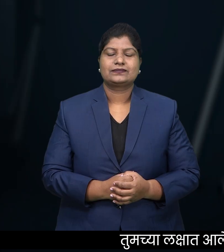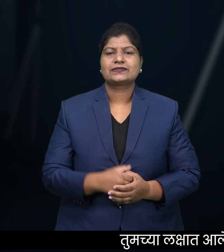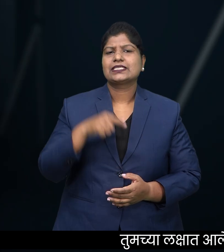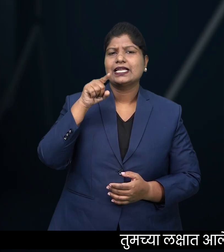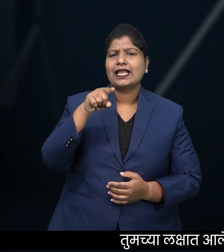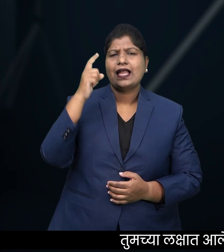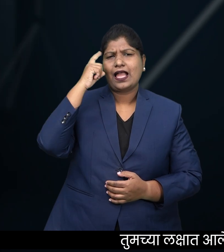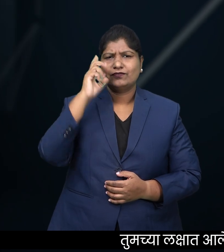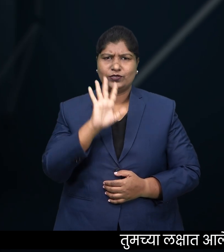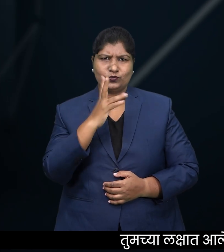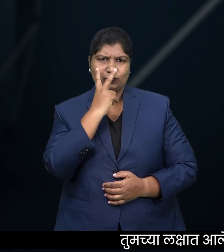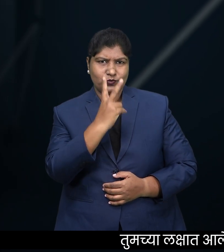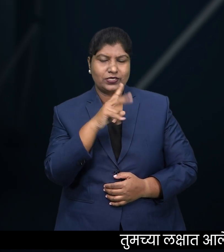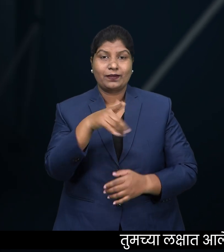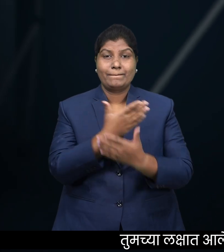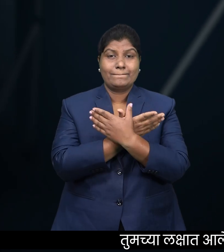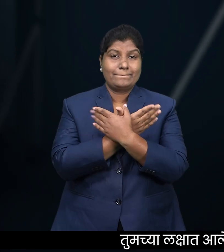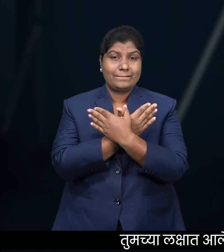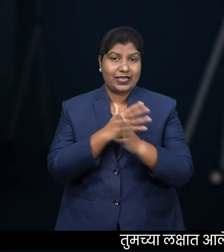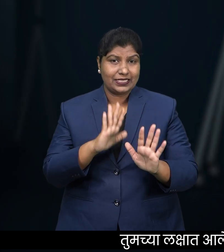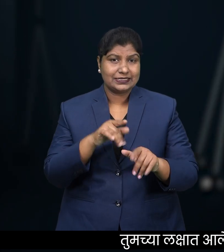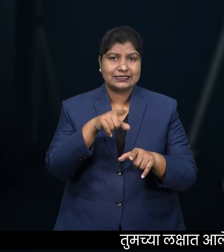तुमच्या लक्षात आले असेल की काही काळानंतर